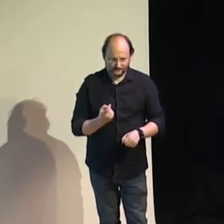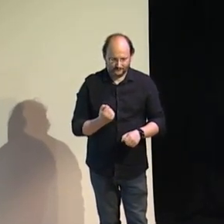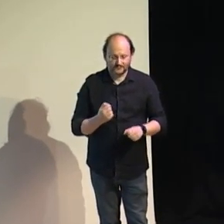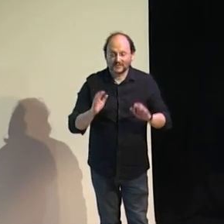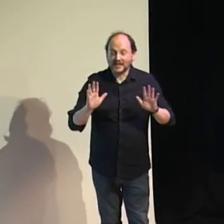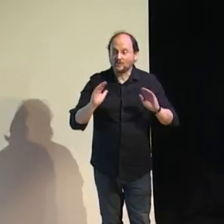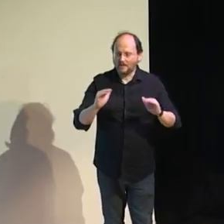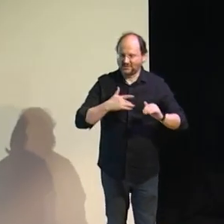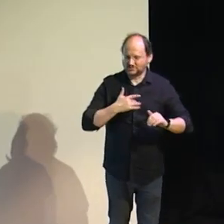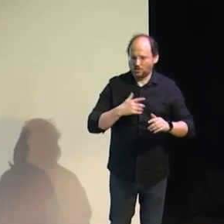donc le tripalium.